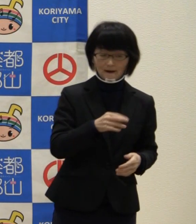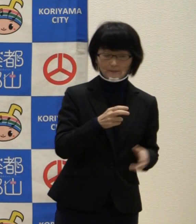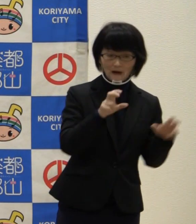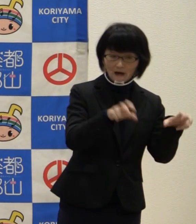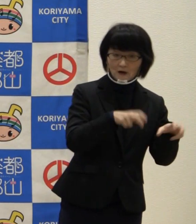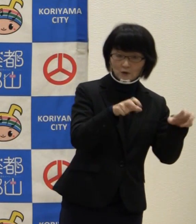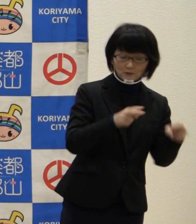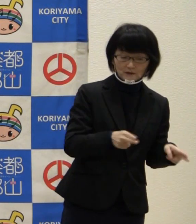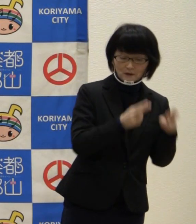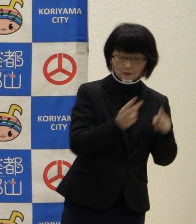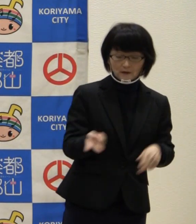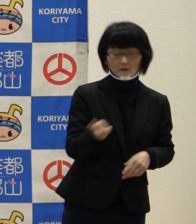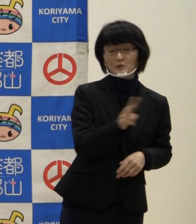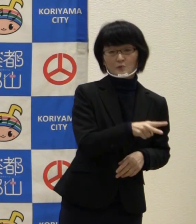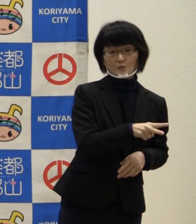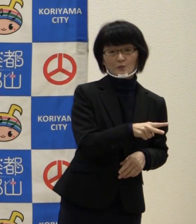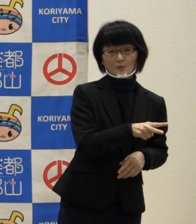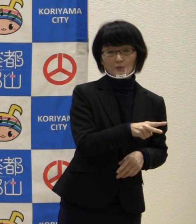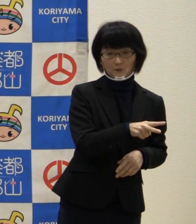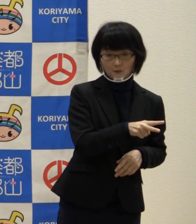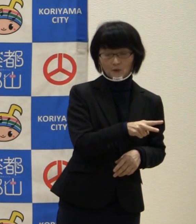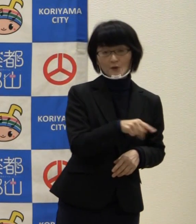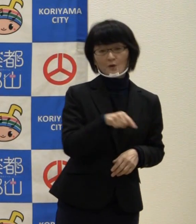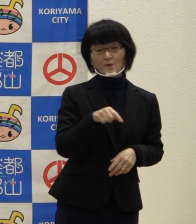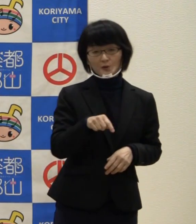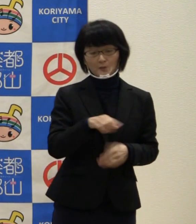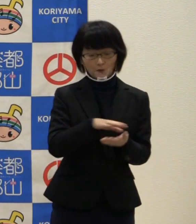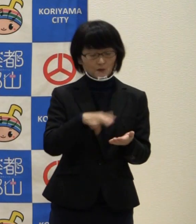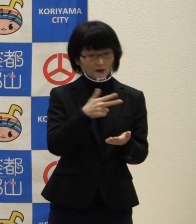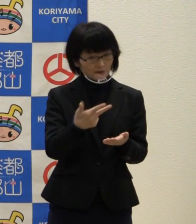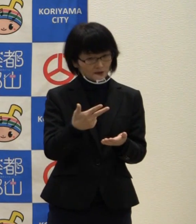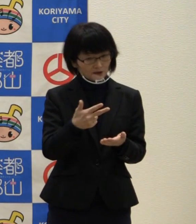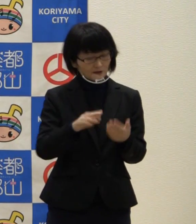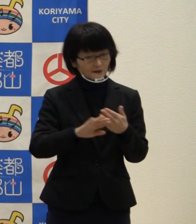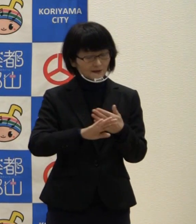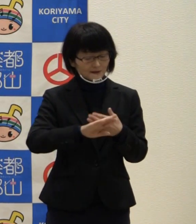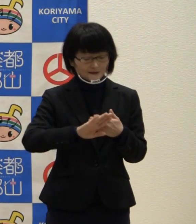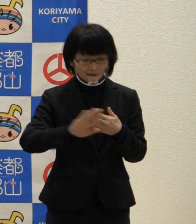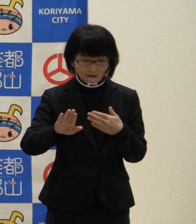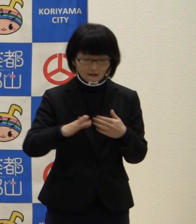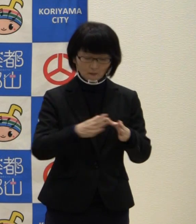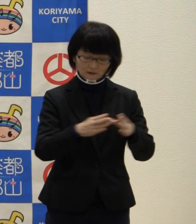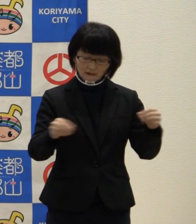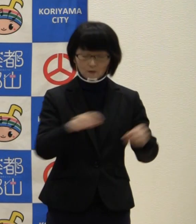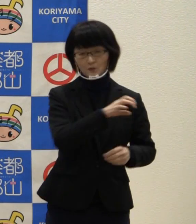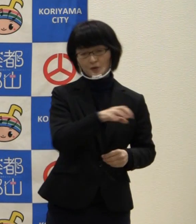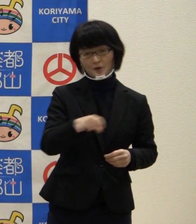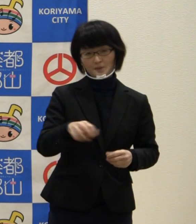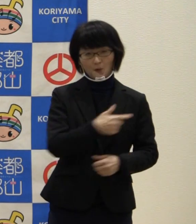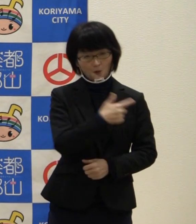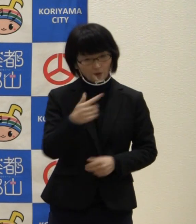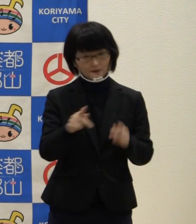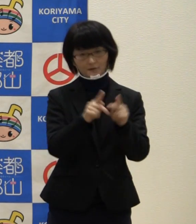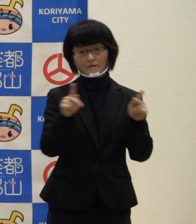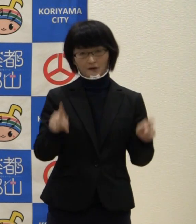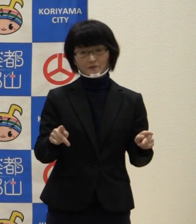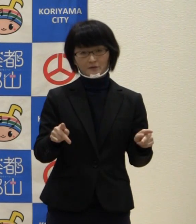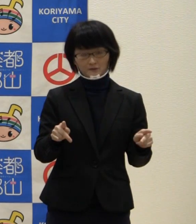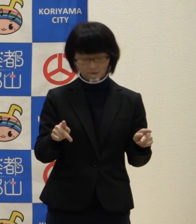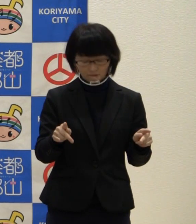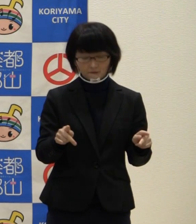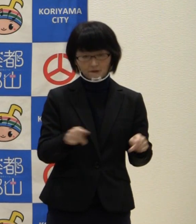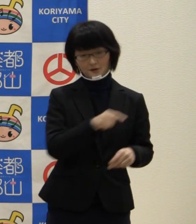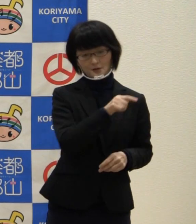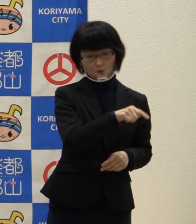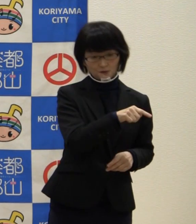換を図るということが、これは郡山に限らず全国的な課題になっておりまして、飼料米を取